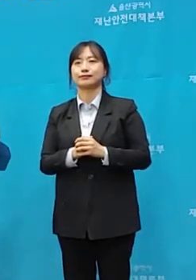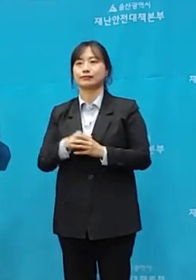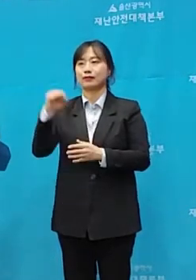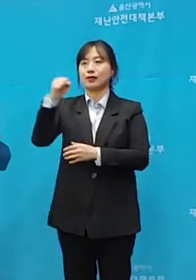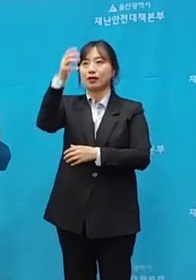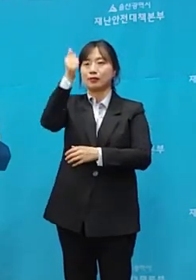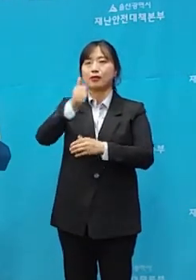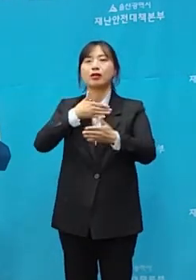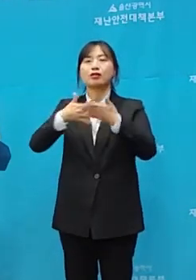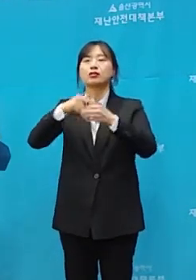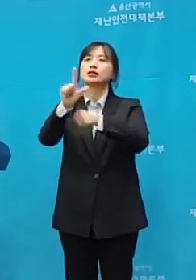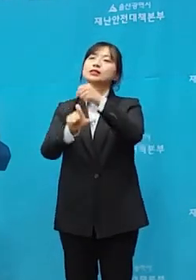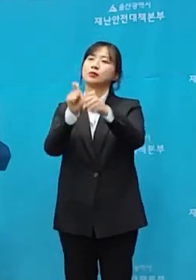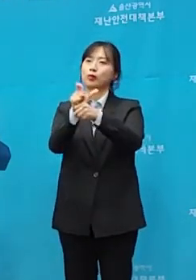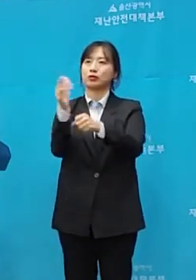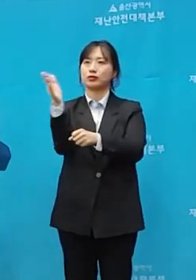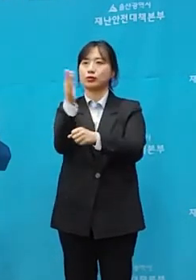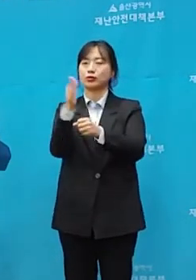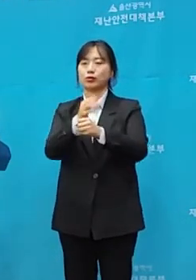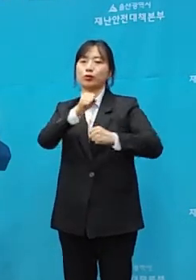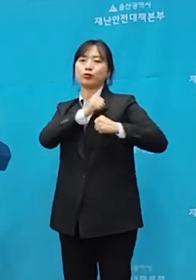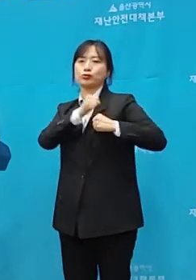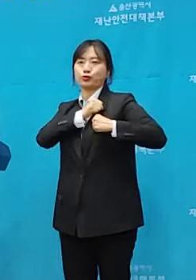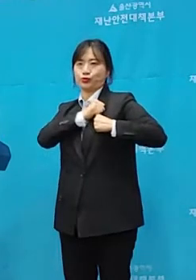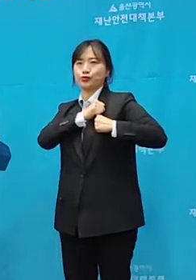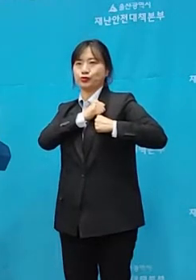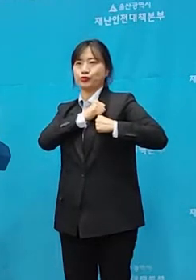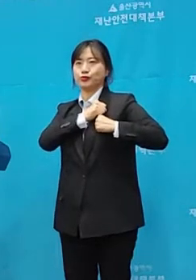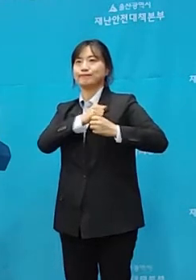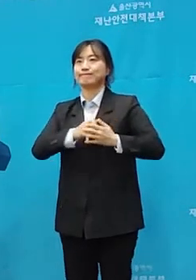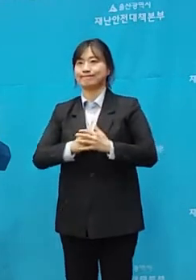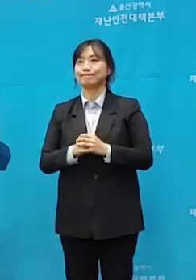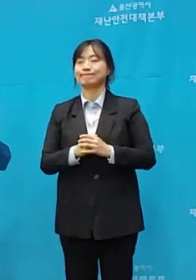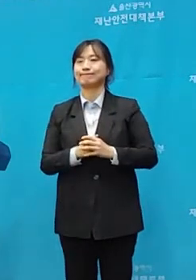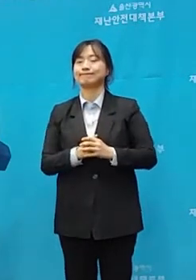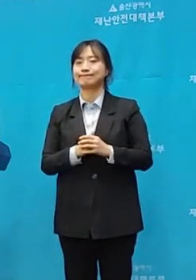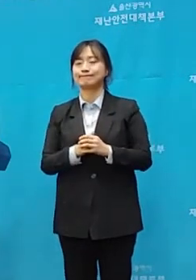기장은 경력이 한 15년 이상 된 군 출신입니다. 아 그렇습니까? 네.